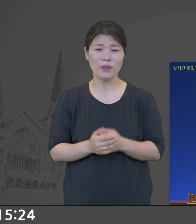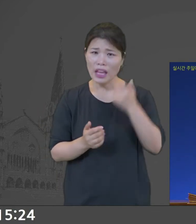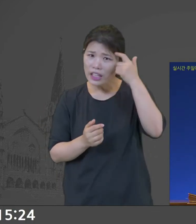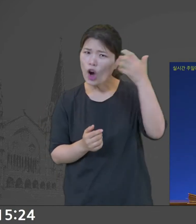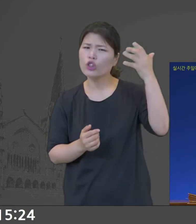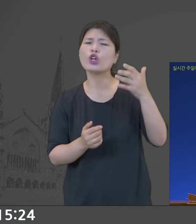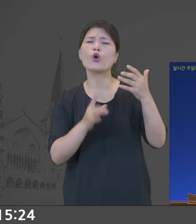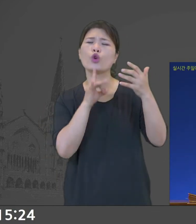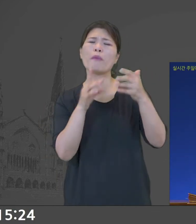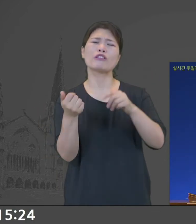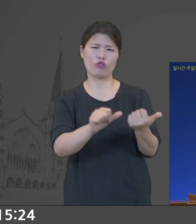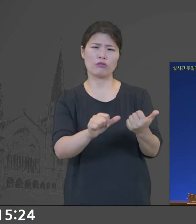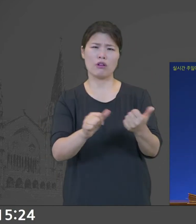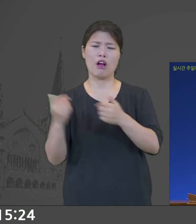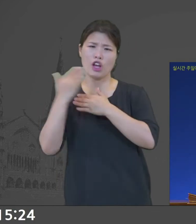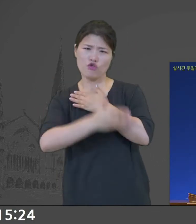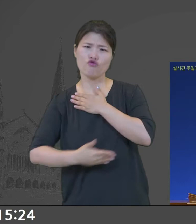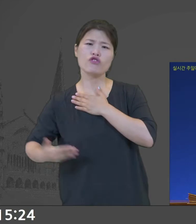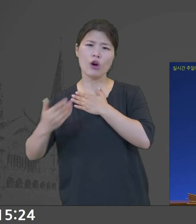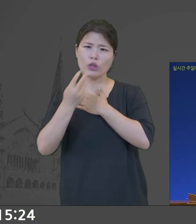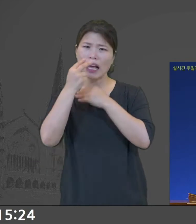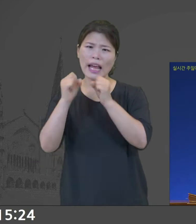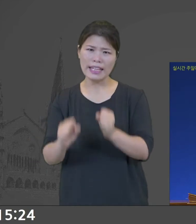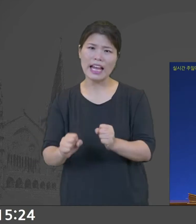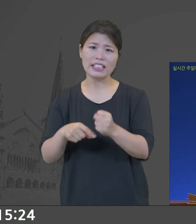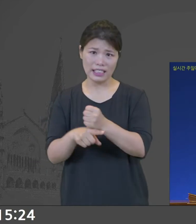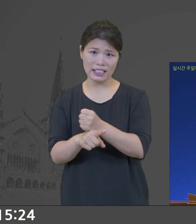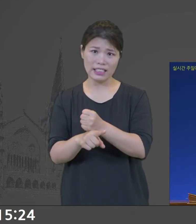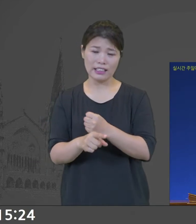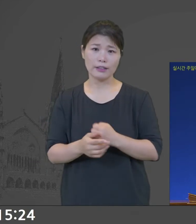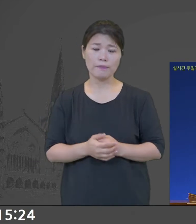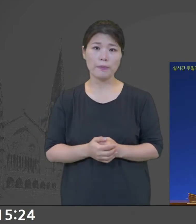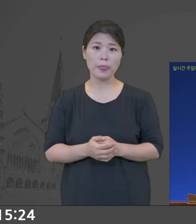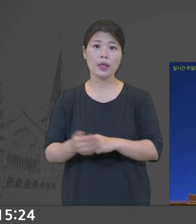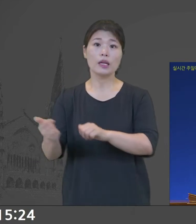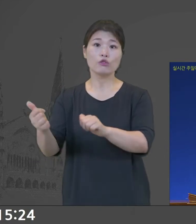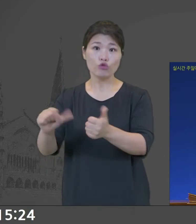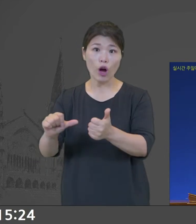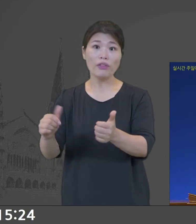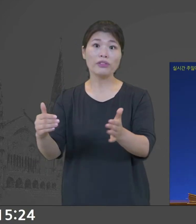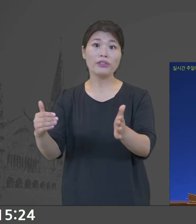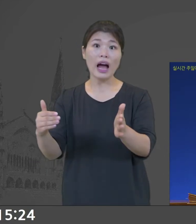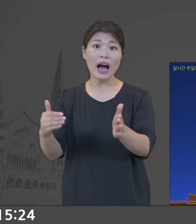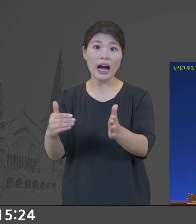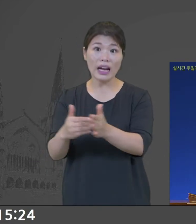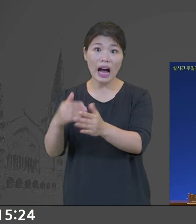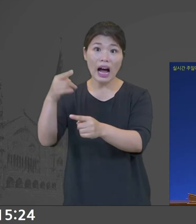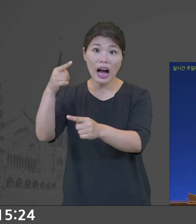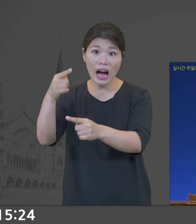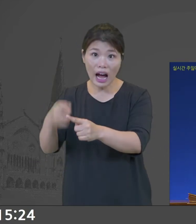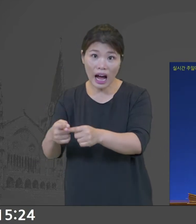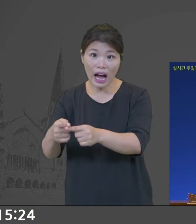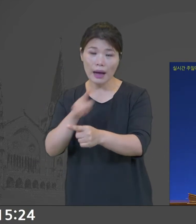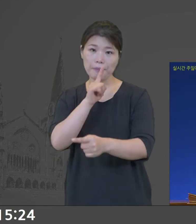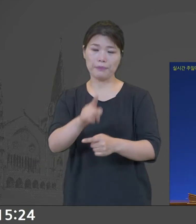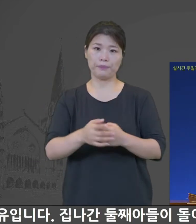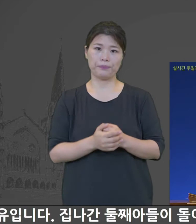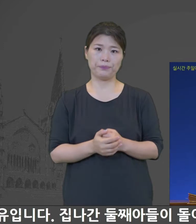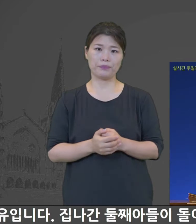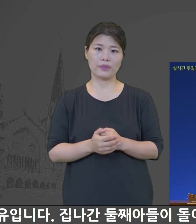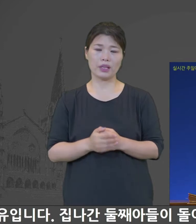영적으로 죽었거든요. 육적으로는 살아 있었거든요. 근데 죽었다가 표현하는 겁니다.